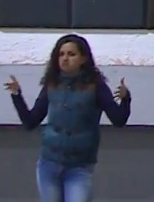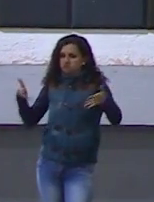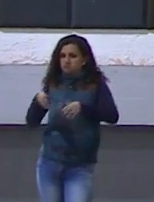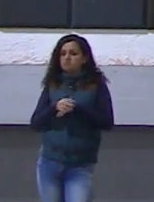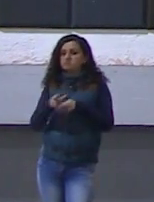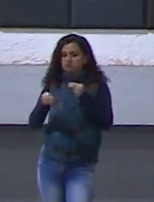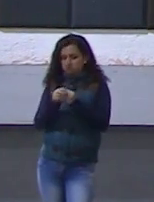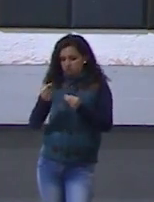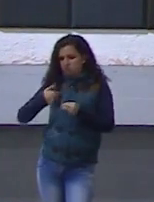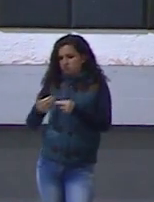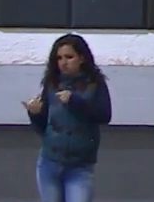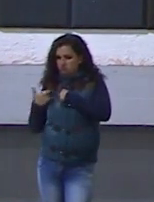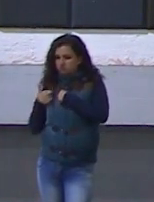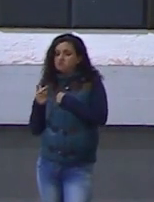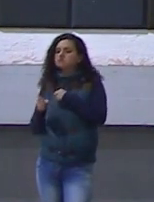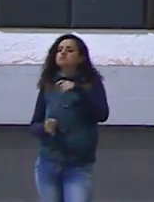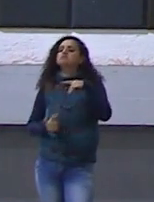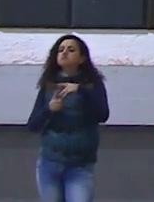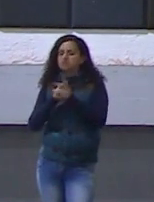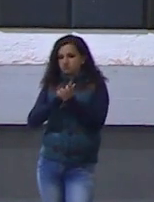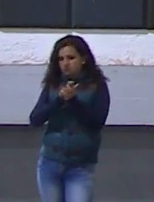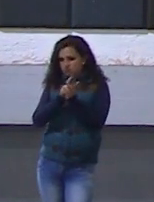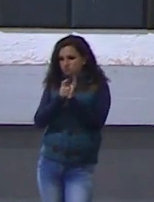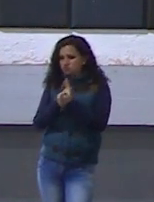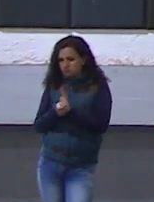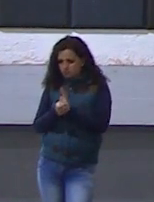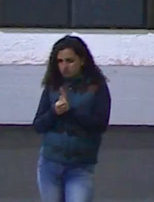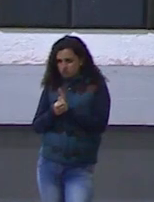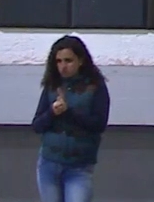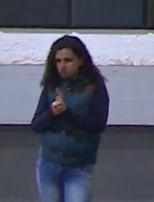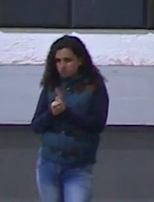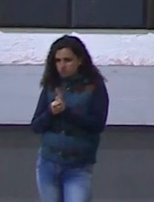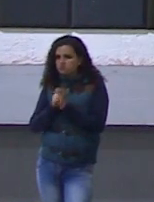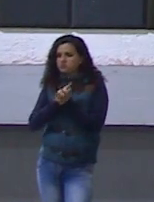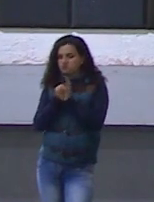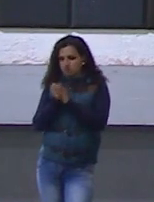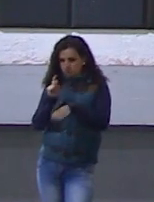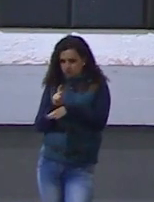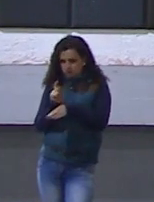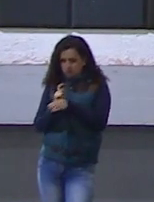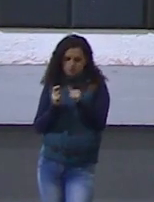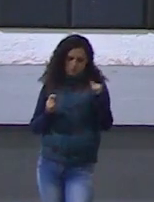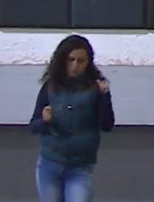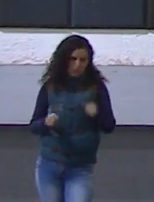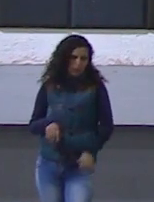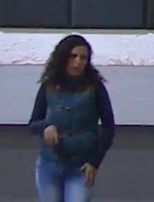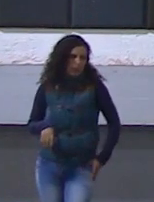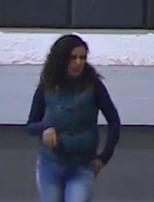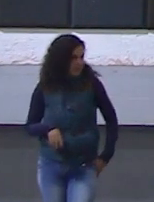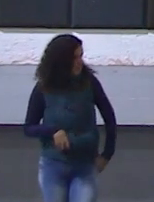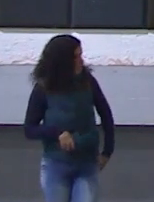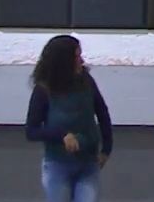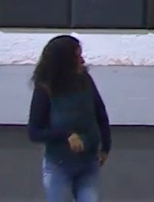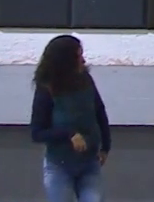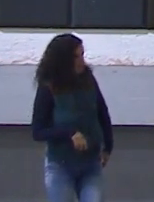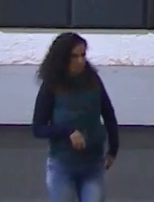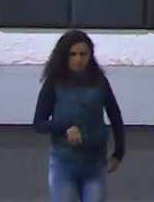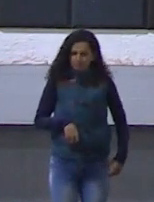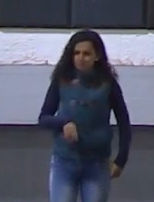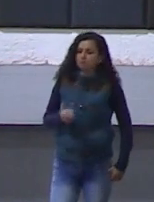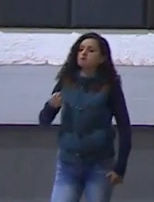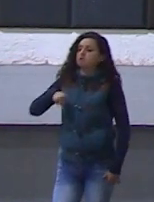nosotros las administrados y ese es el origen de las selectivas de la facultad tuvimos un